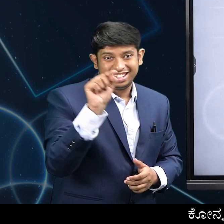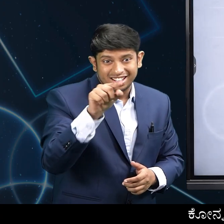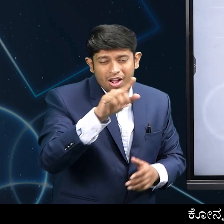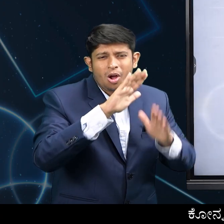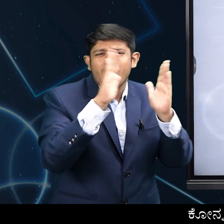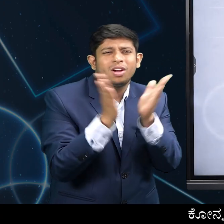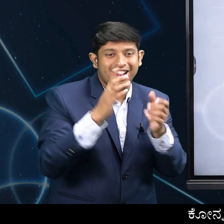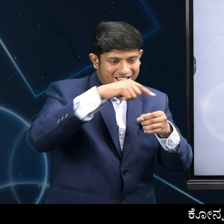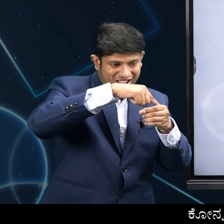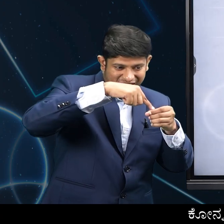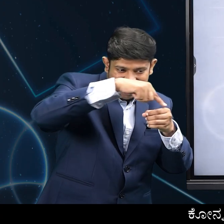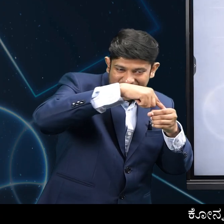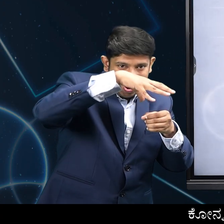ಕೋನ್ನ ಒಟ್ಟು ಮೇಲ್ಮೈ ವಿಸ್ತೀರ್ಣ is equal to.